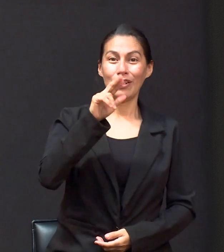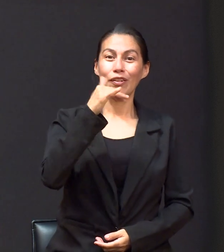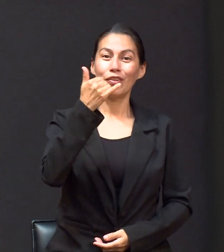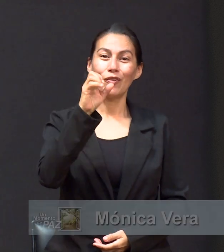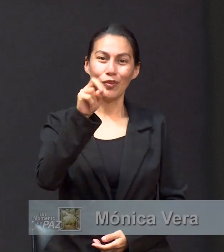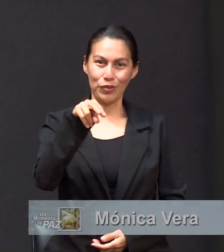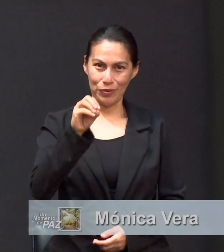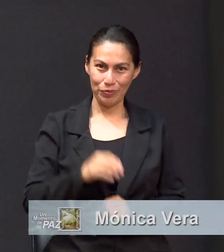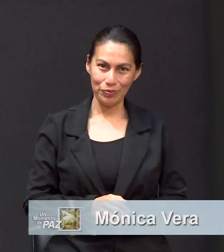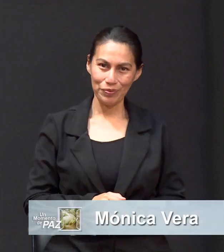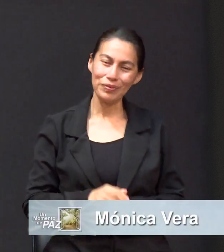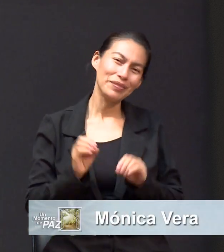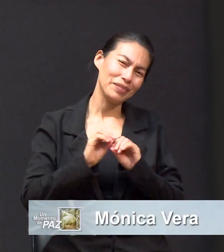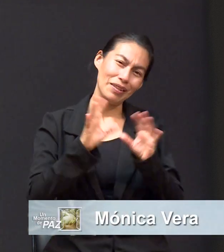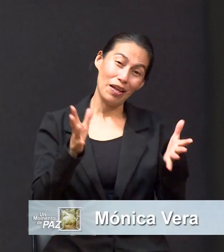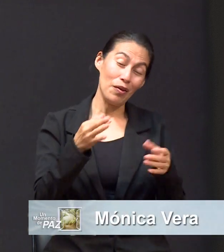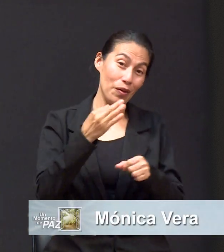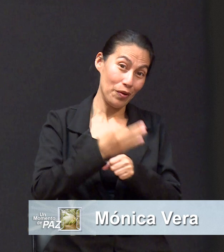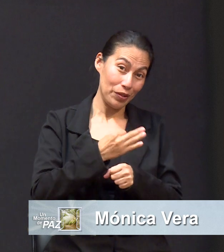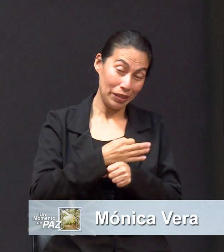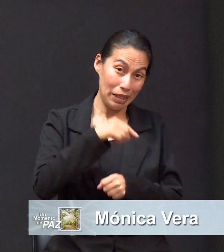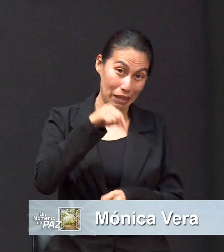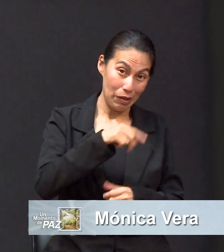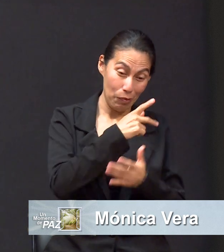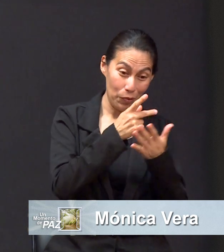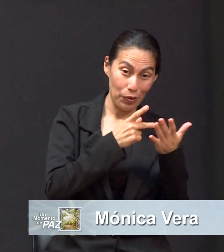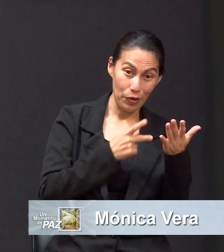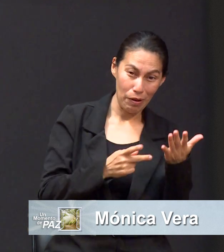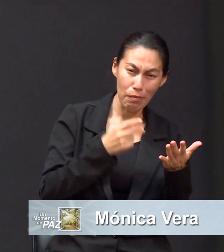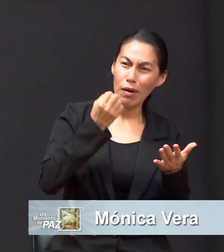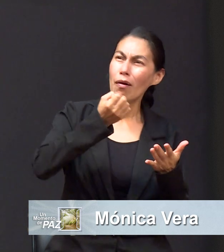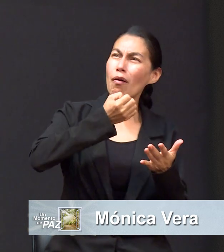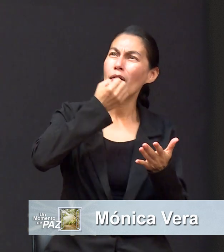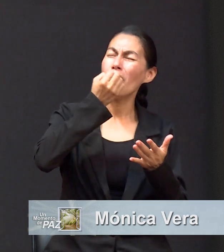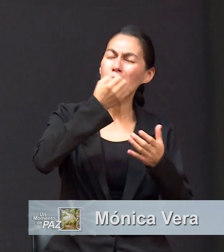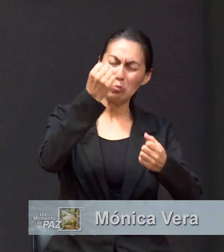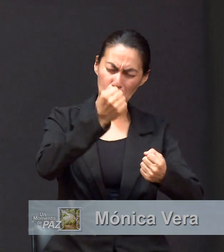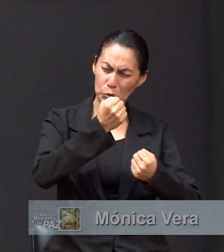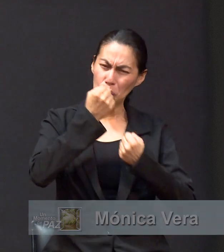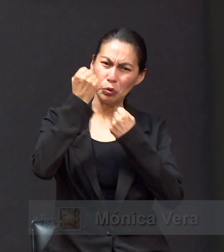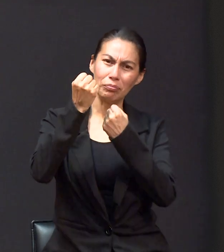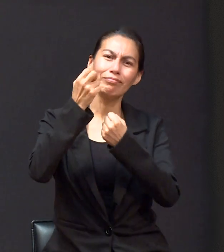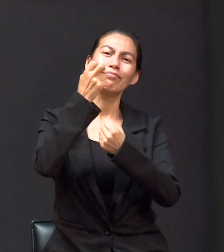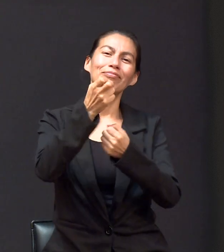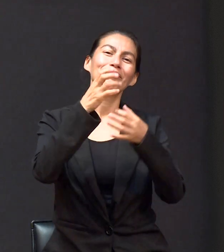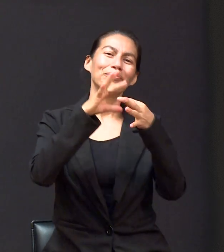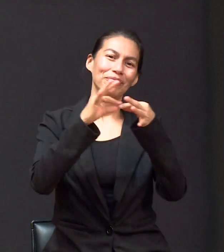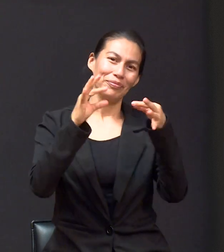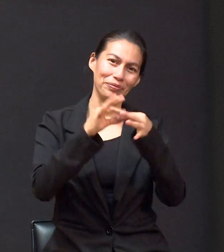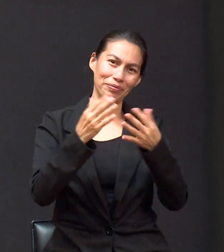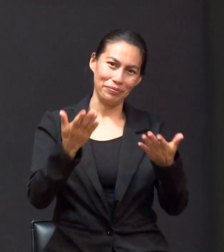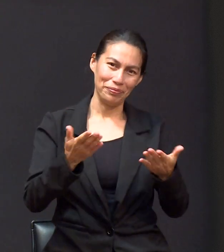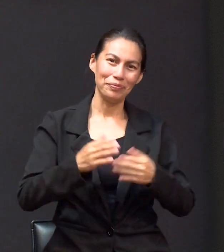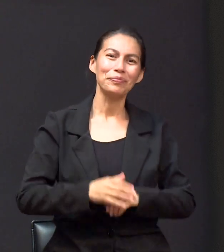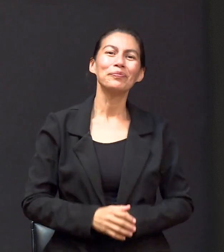Quillono. Desde luego, en este programa hablamos del poder de la